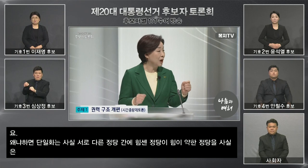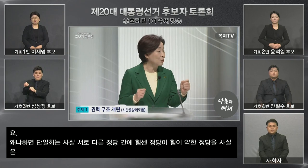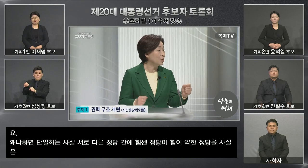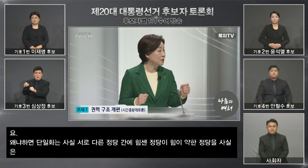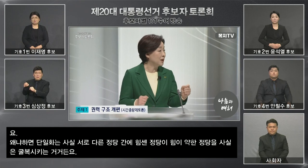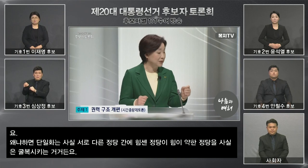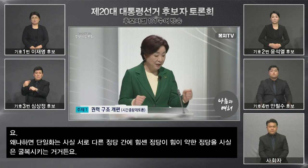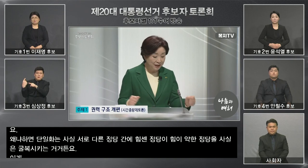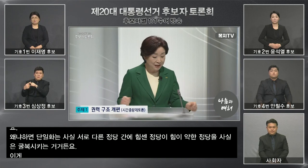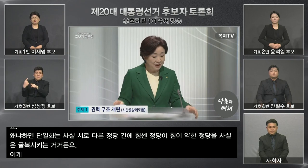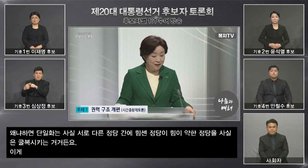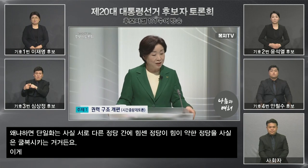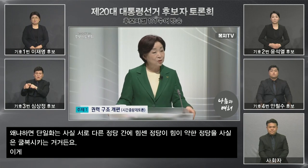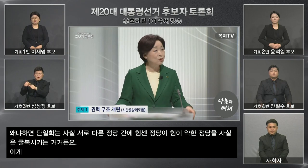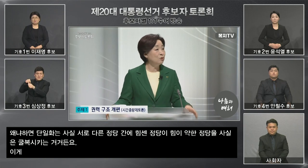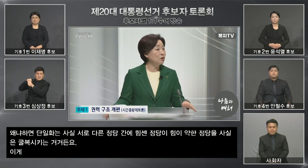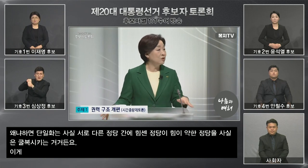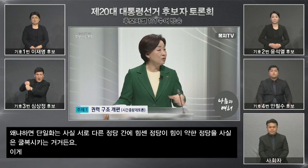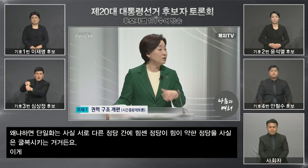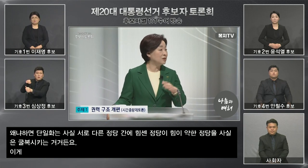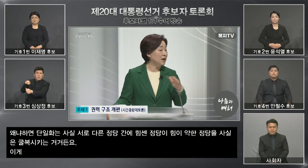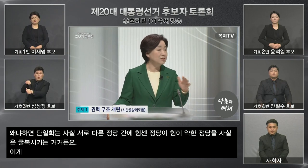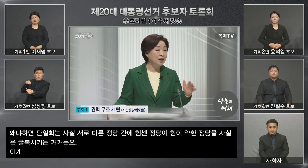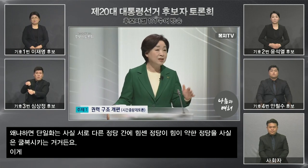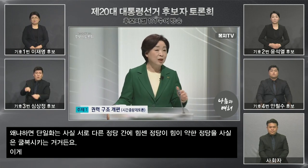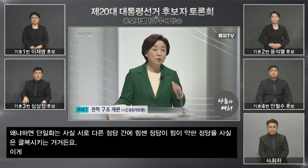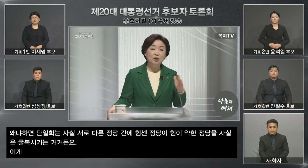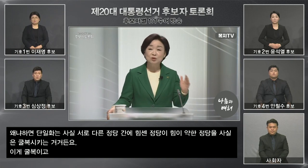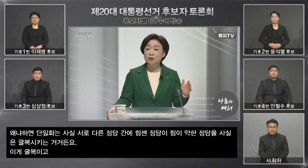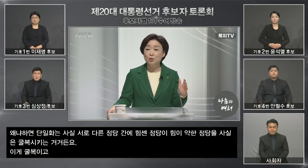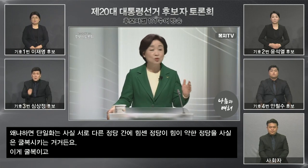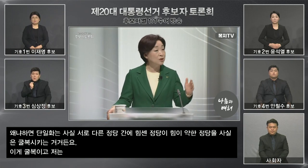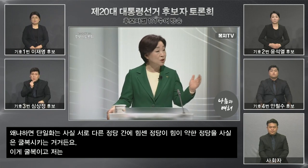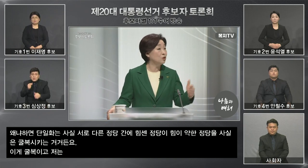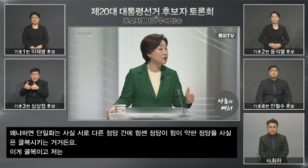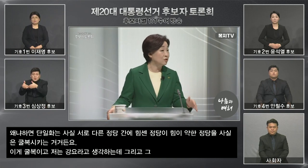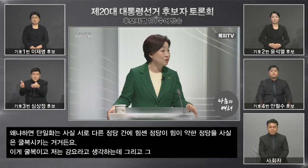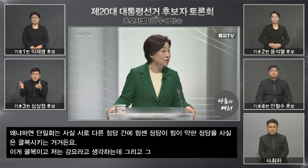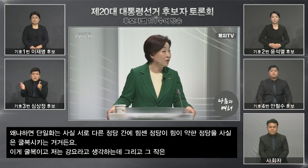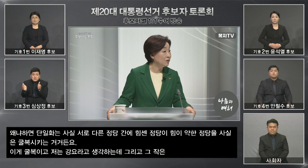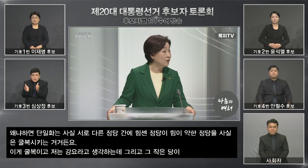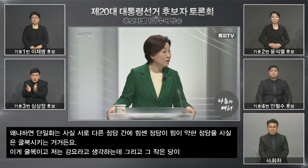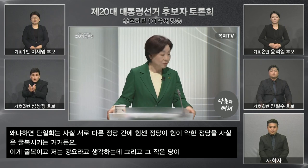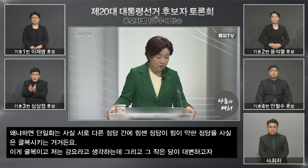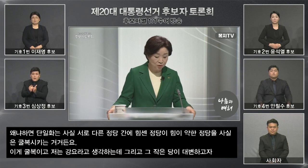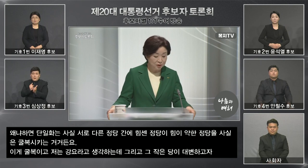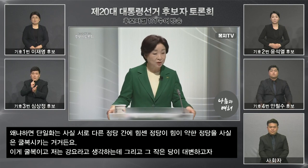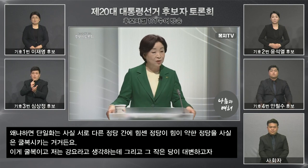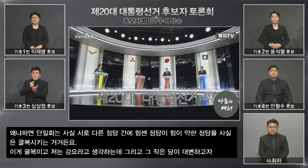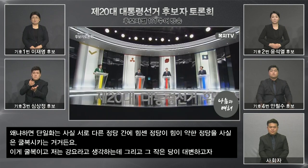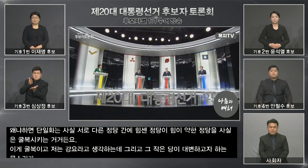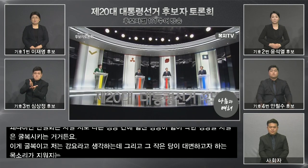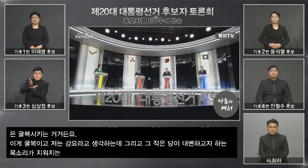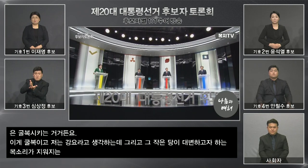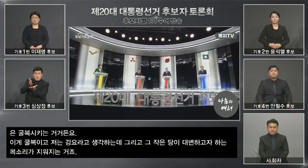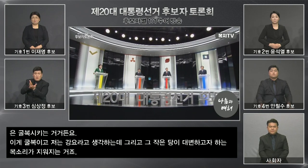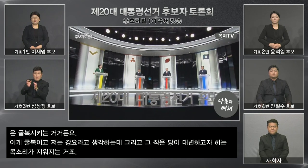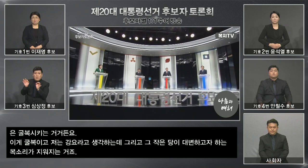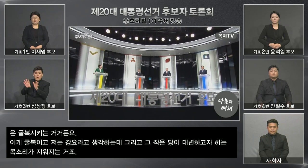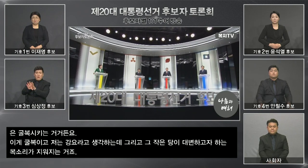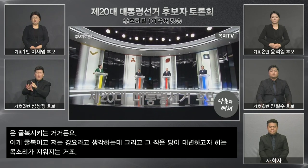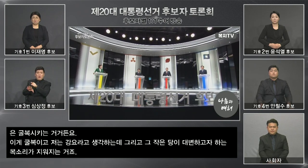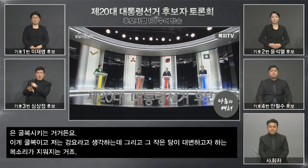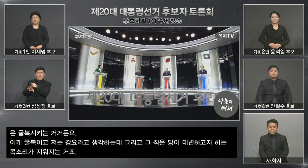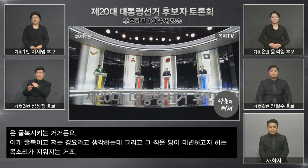강요라고 생각하는데 그리고 그 작은 당이 대변하고자 하는 목소리가 지워지는 거죠. 그런 점에서 유럽처럼